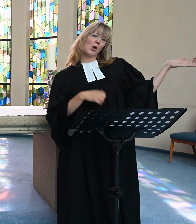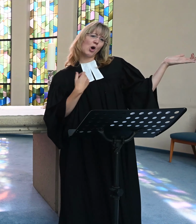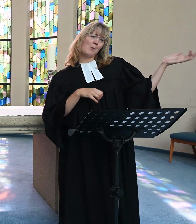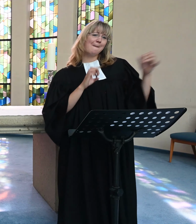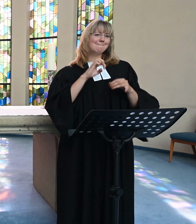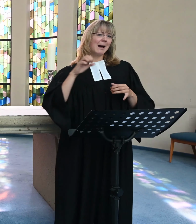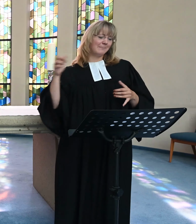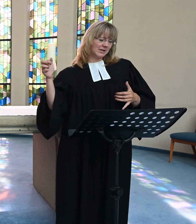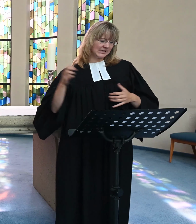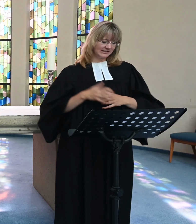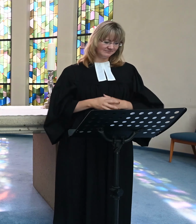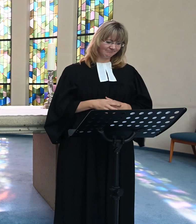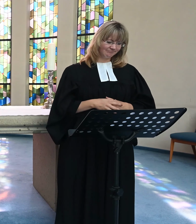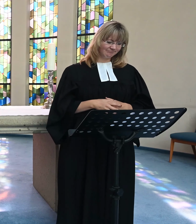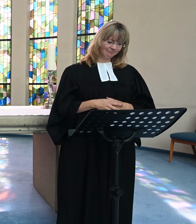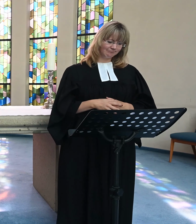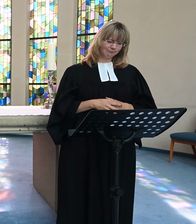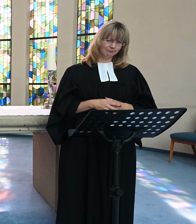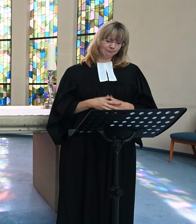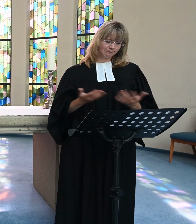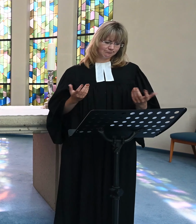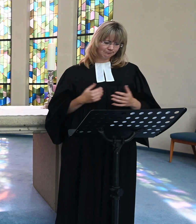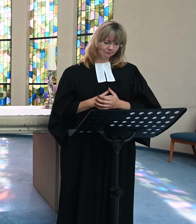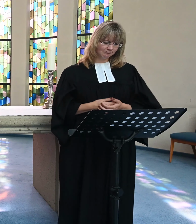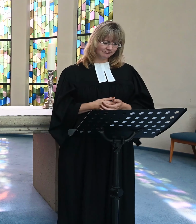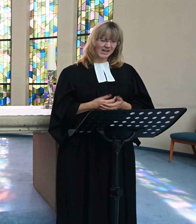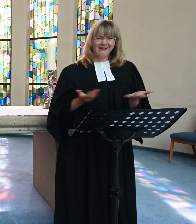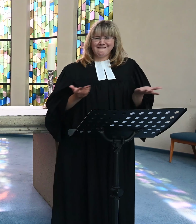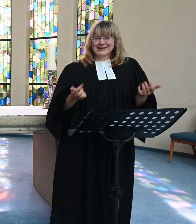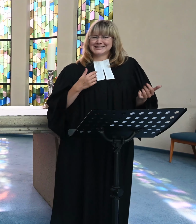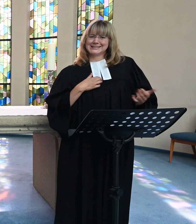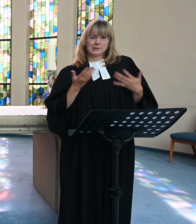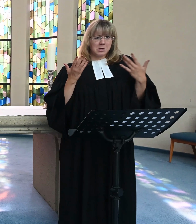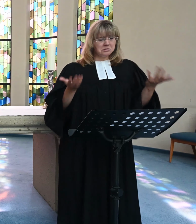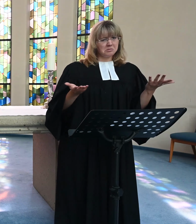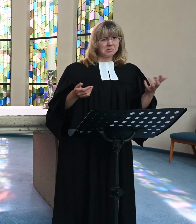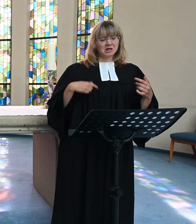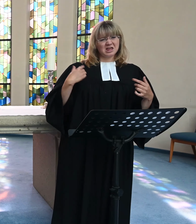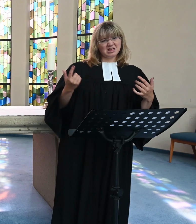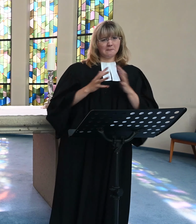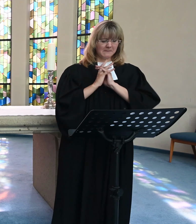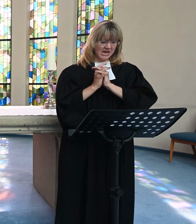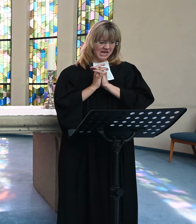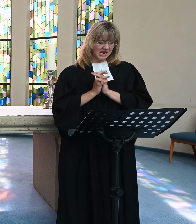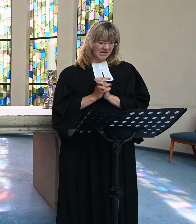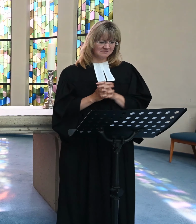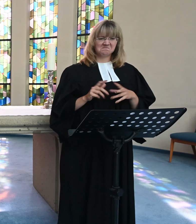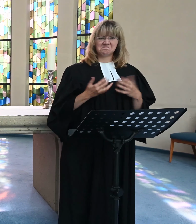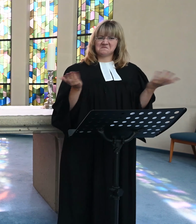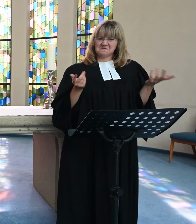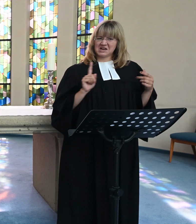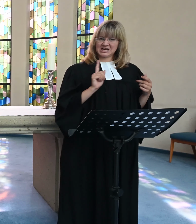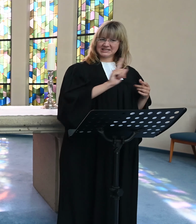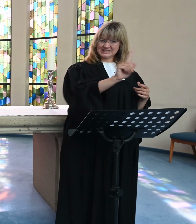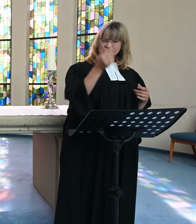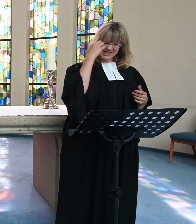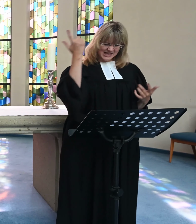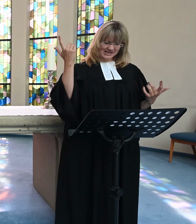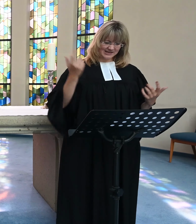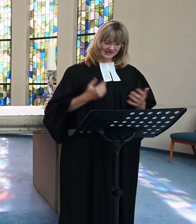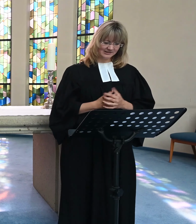Kölner Rockgruppe BAP aus den 80er Jahren. Lohnt es sich zu beten? Was würden Sie darauf